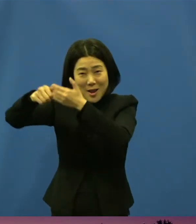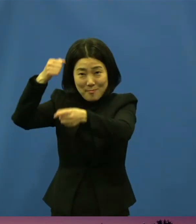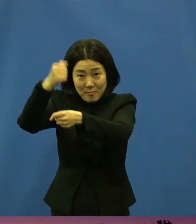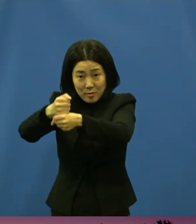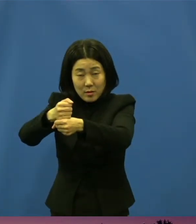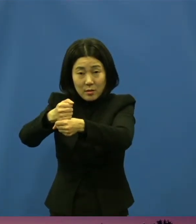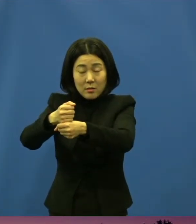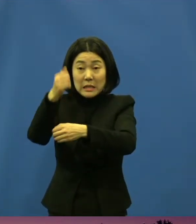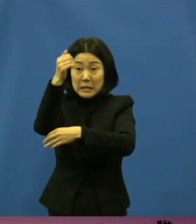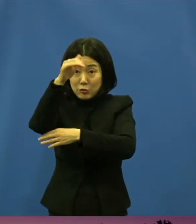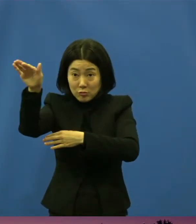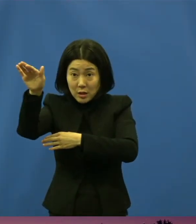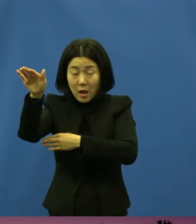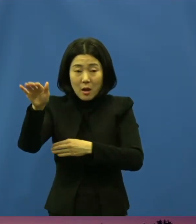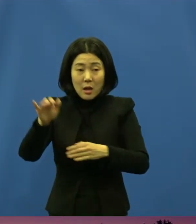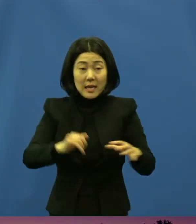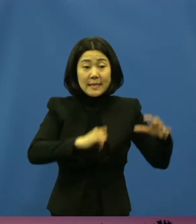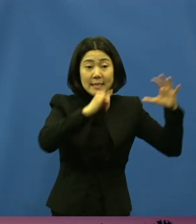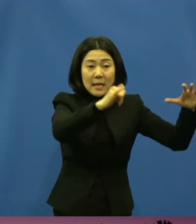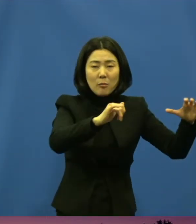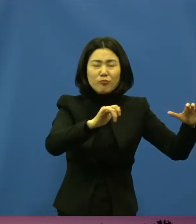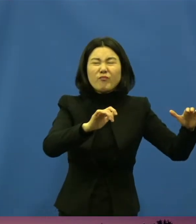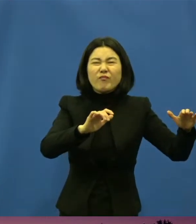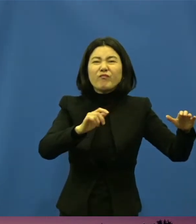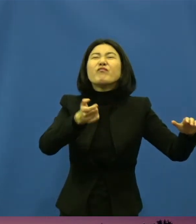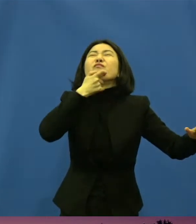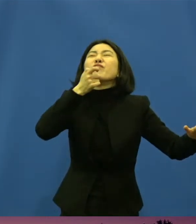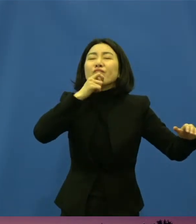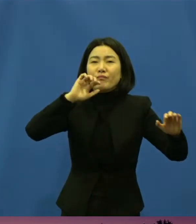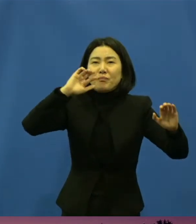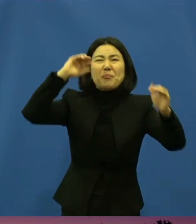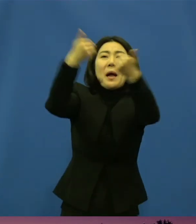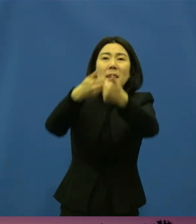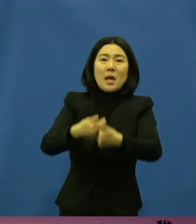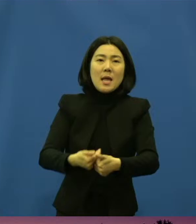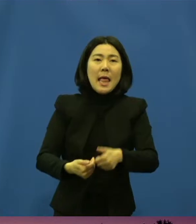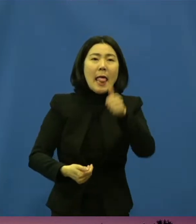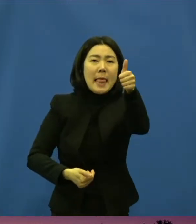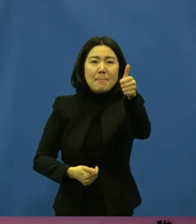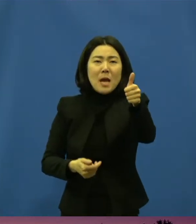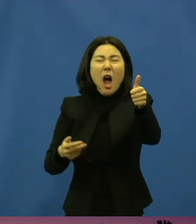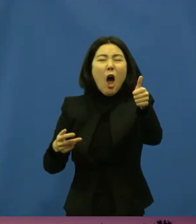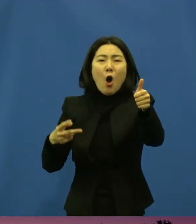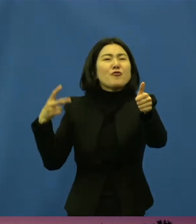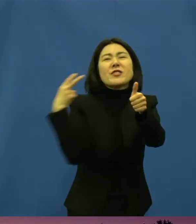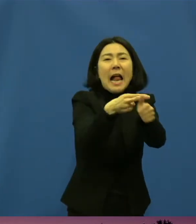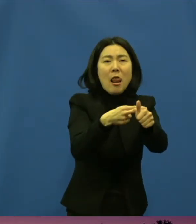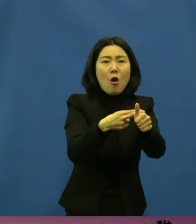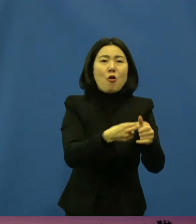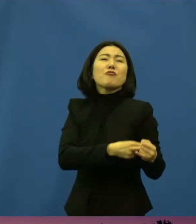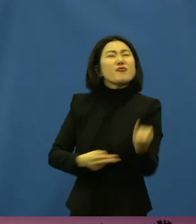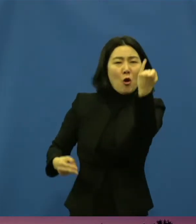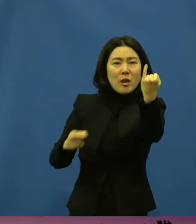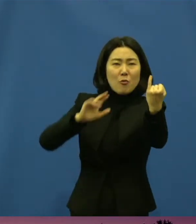근데 남자가 여자가 되려고 한다는 거예요. 여자가 남자가 되려고 한다는 거예요.